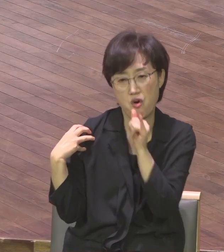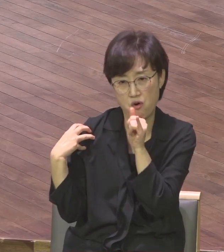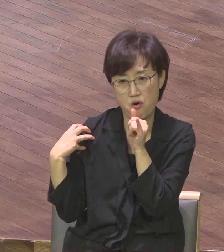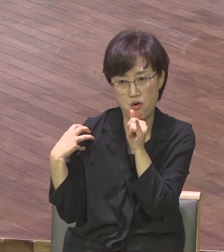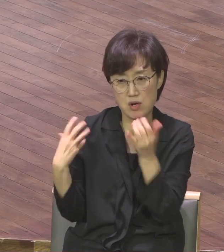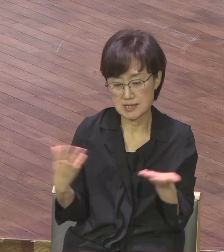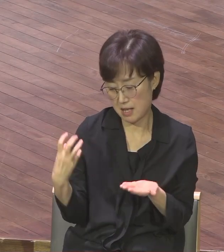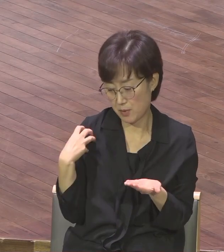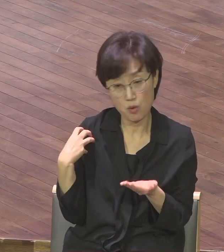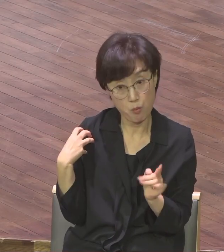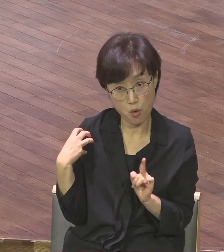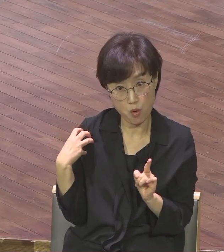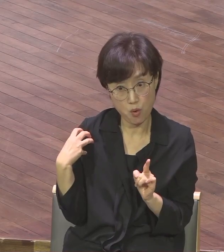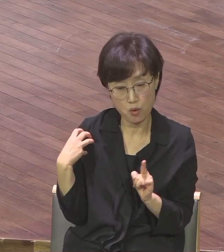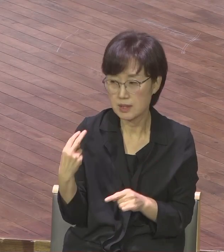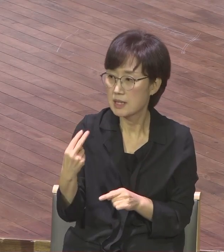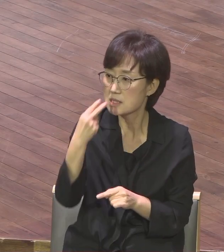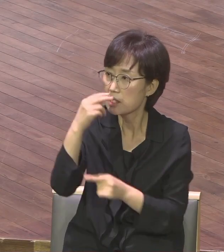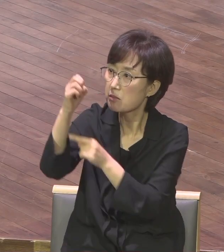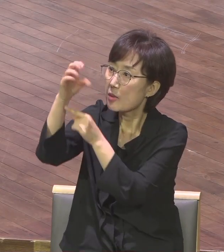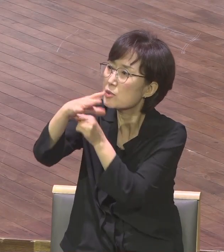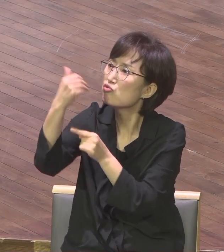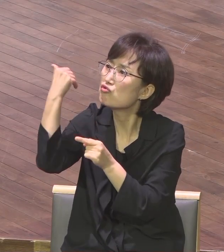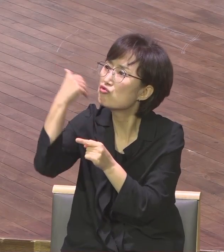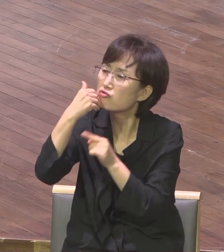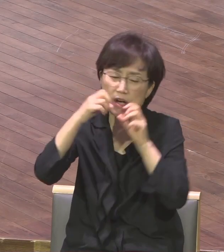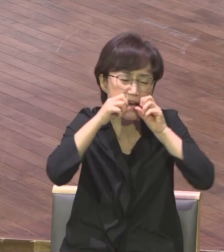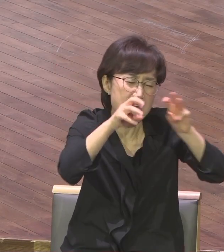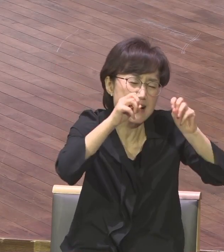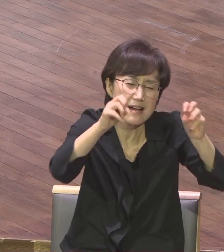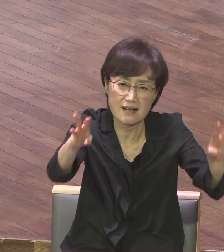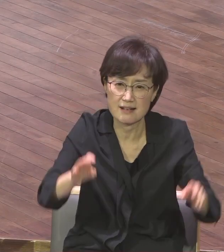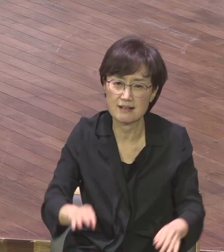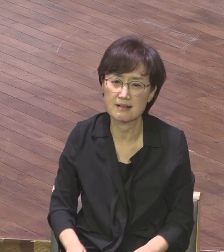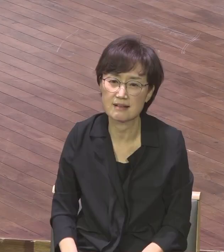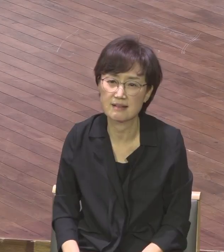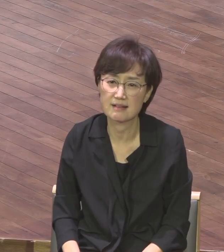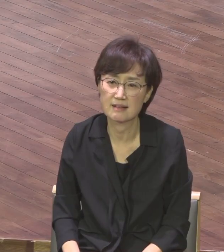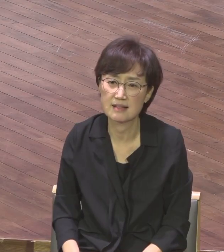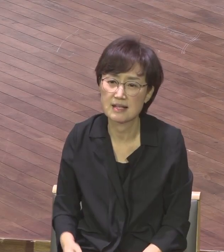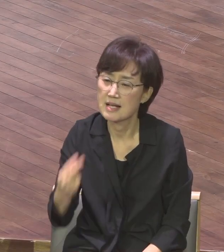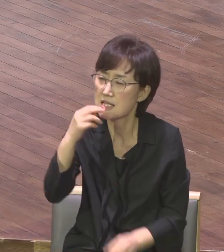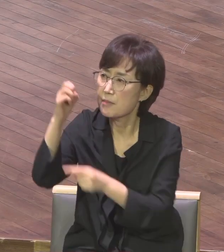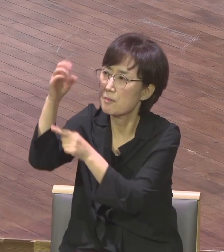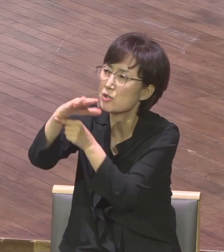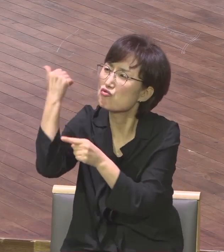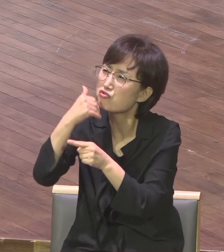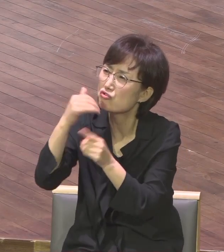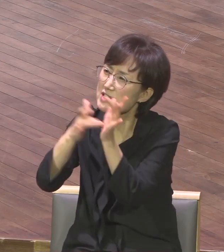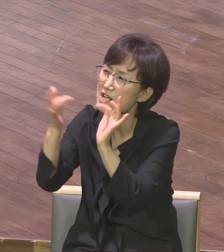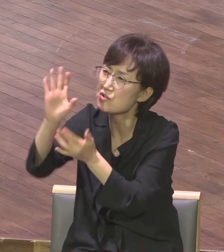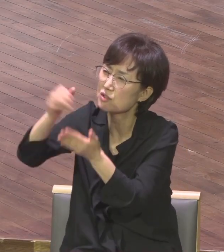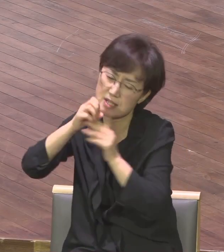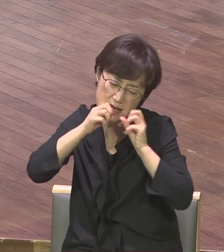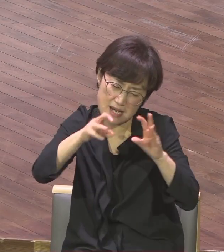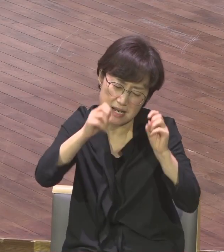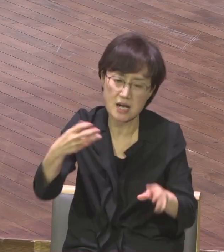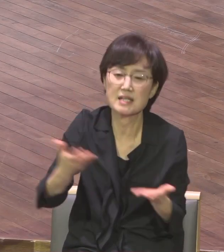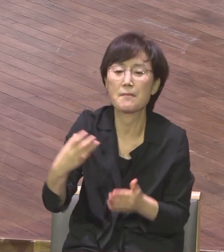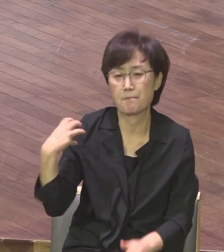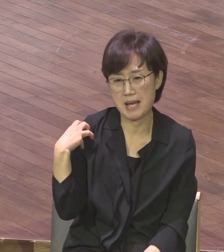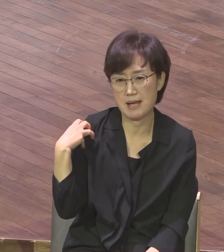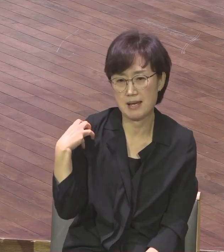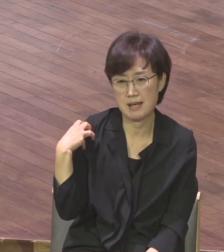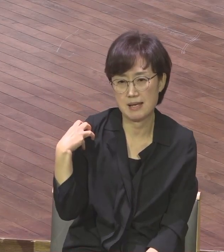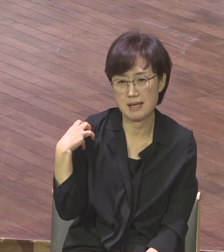뭐요? 생명의 빛에 대하여. 그래서 생명의 빛에 대하여 정언하는 것이고, 자신의 정언으로 인해서